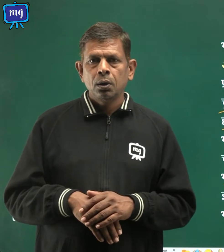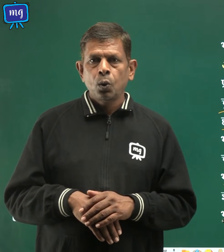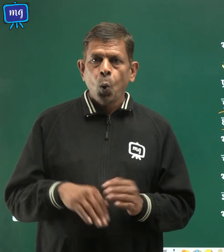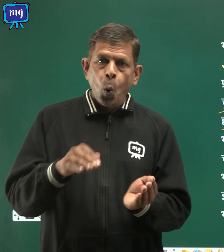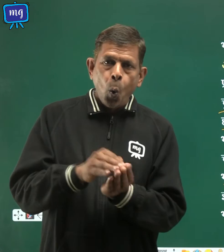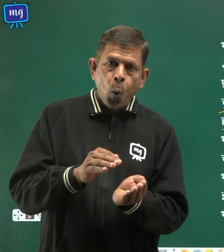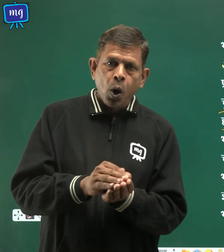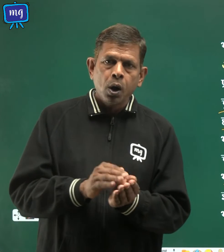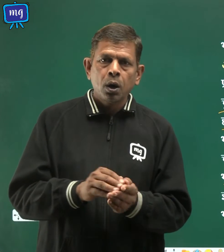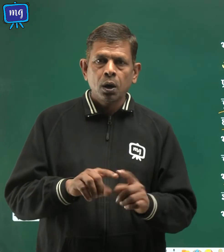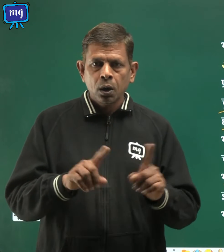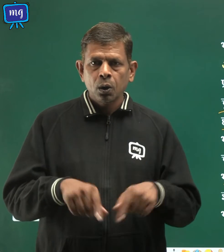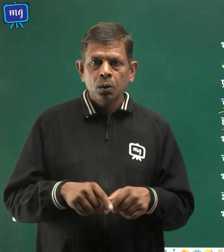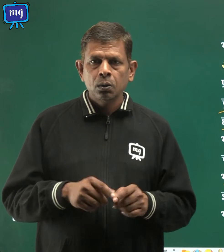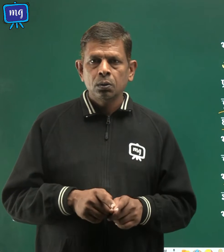भंडारों को